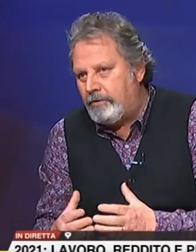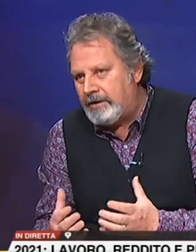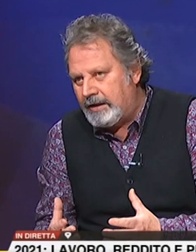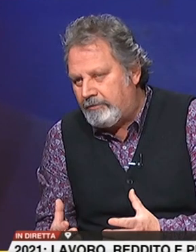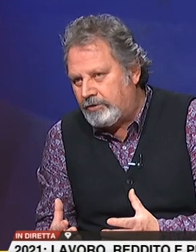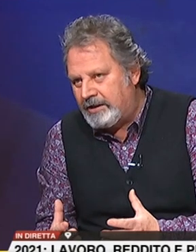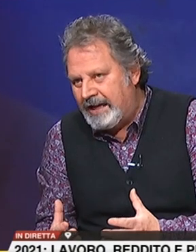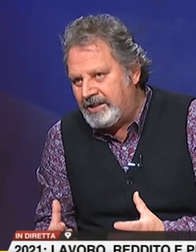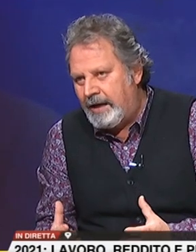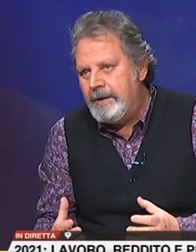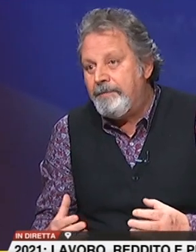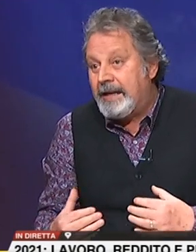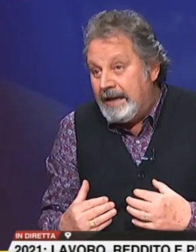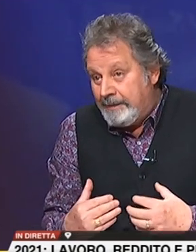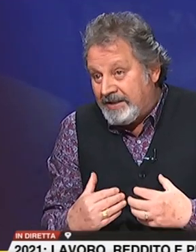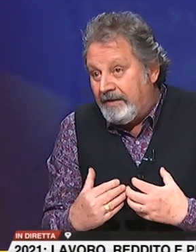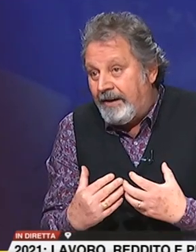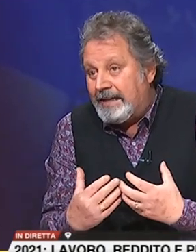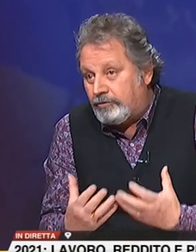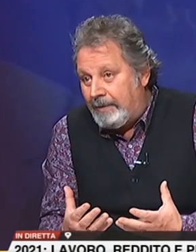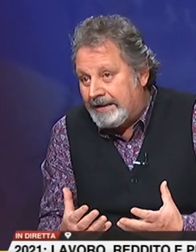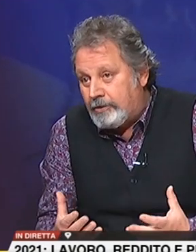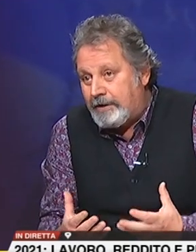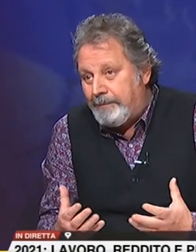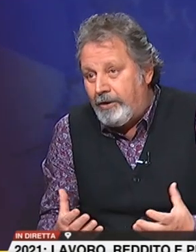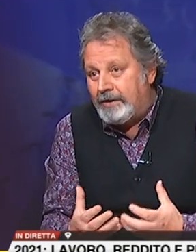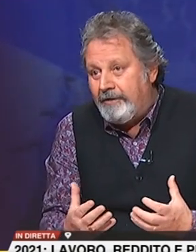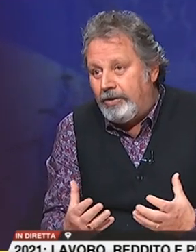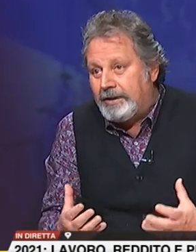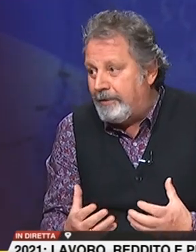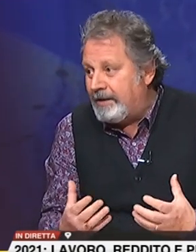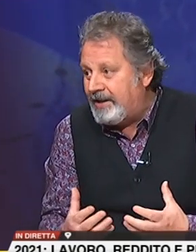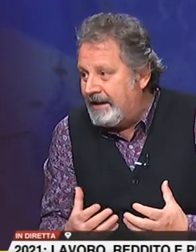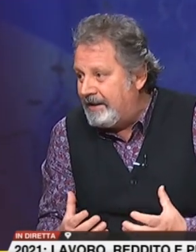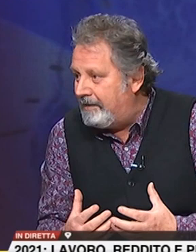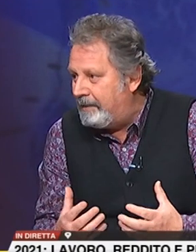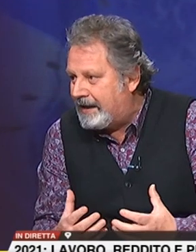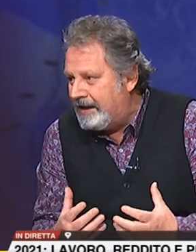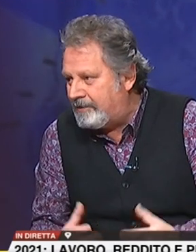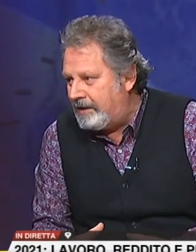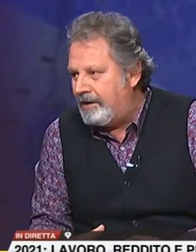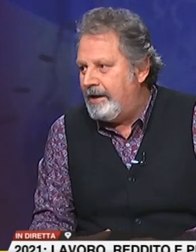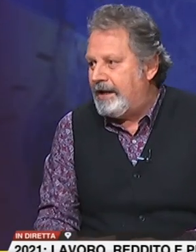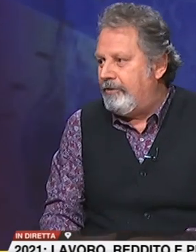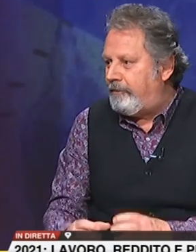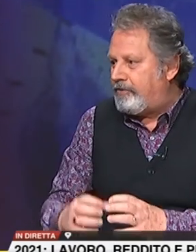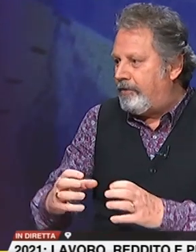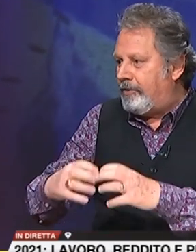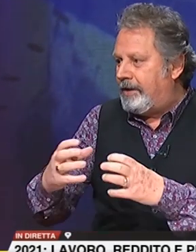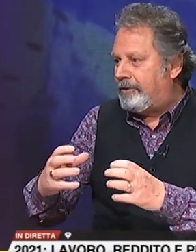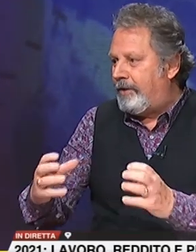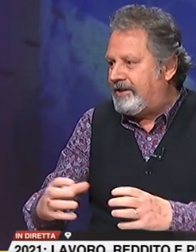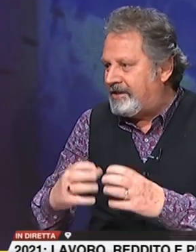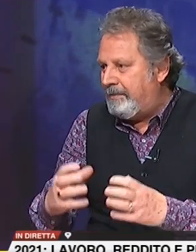avere la quattordicesima, che l'INPS deve fare in automatico, che però delle volte per una serie di meccanismi che non